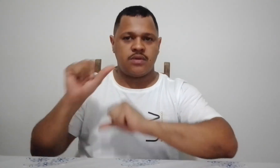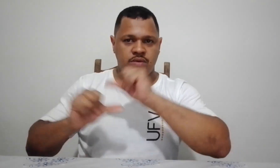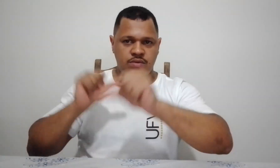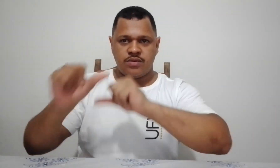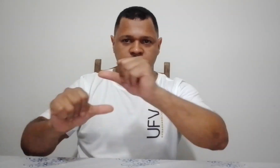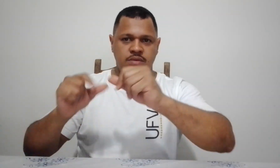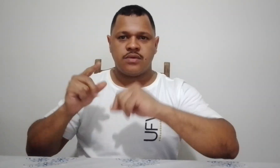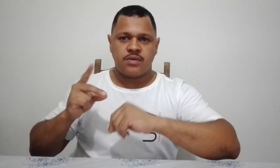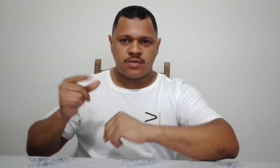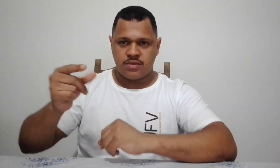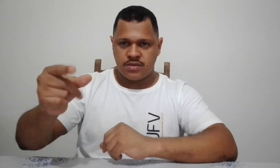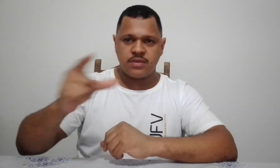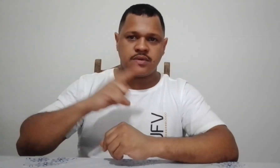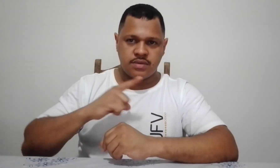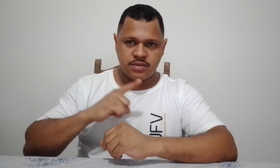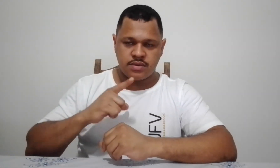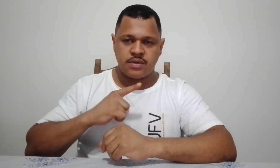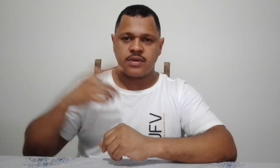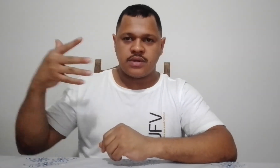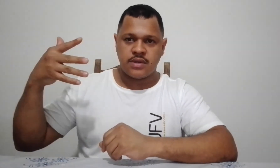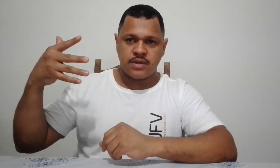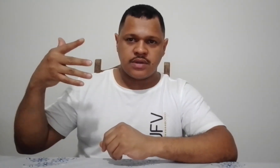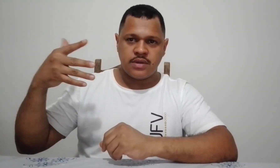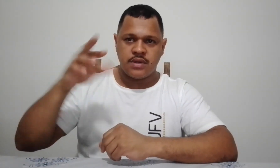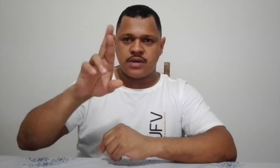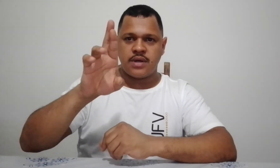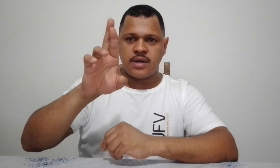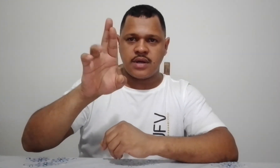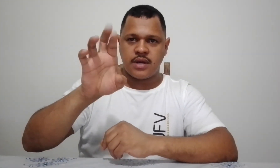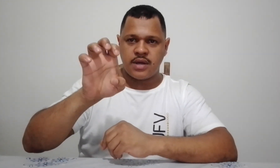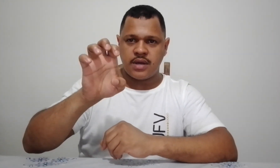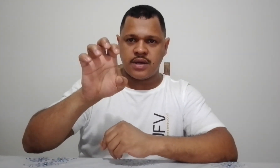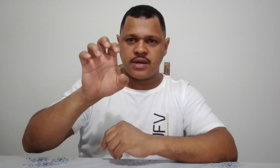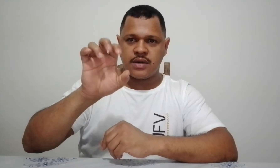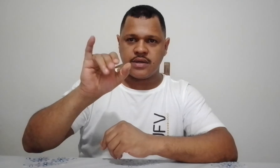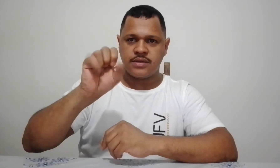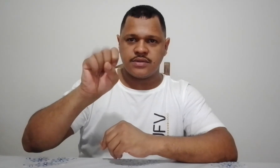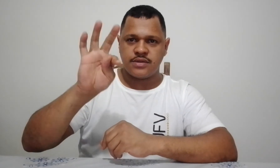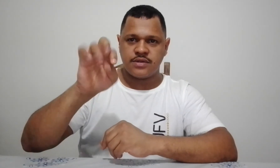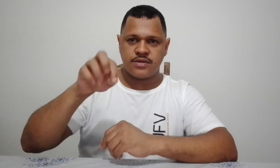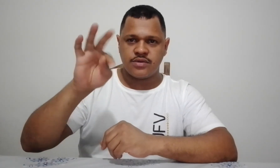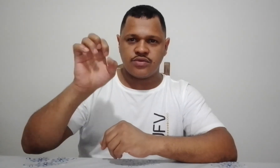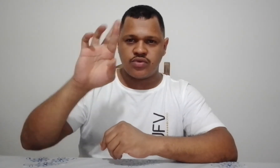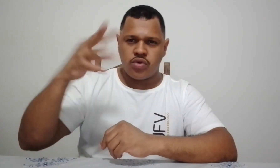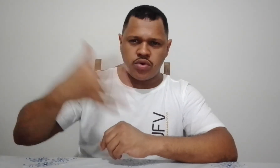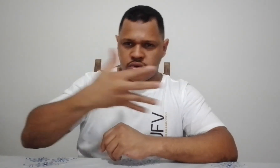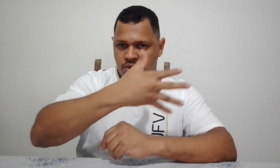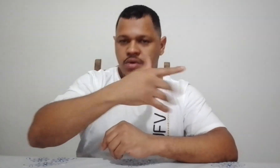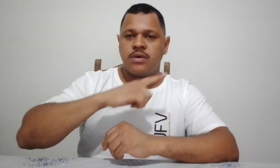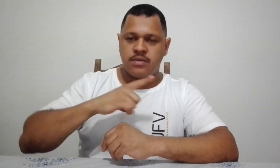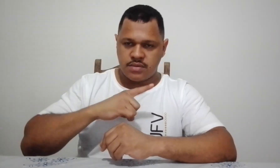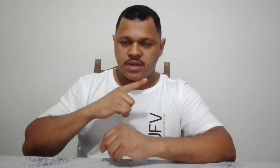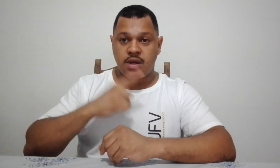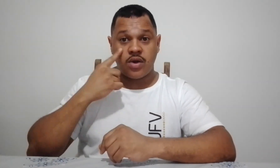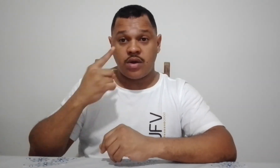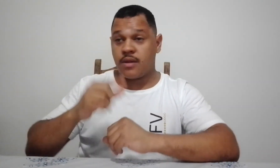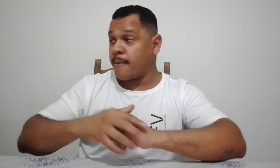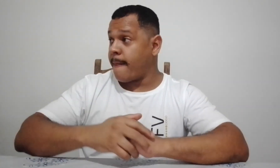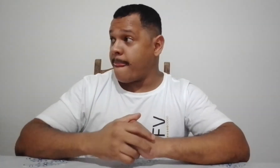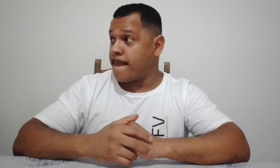tem um resistor, V é igual a RI. Logo, CA também V igual RI. Quando se